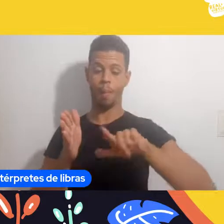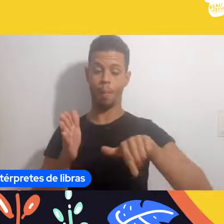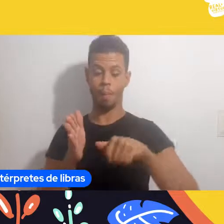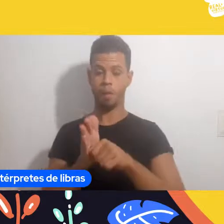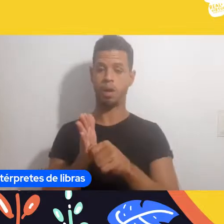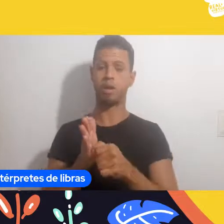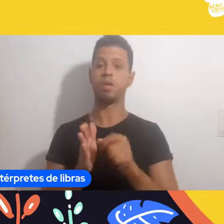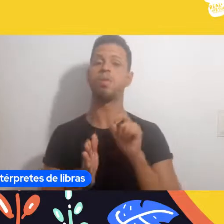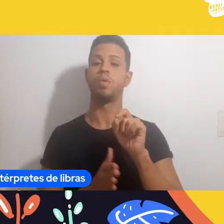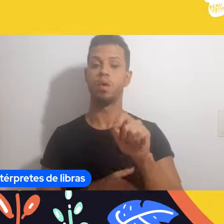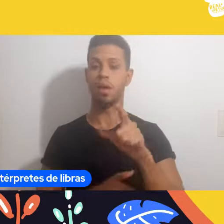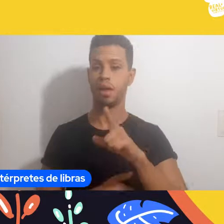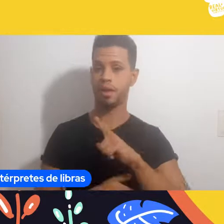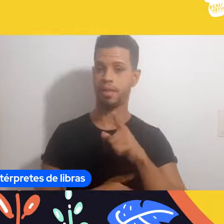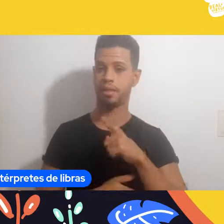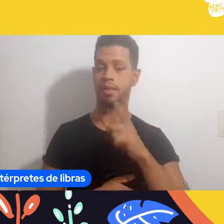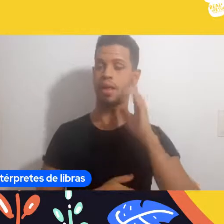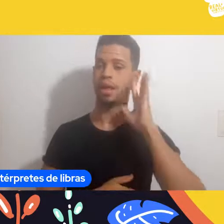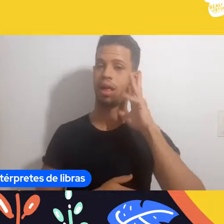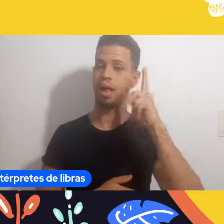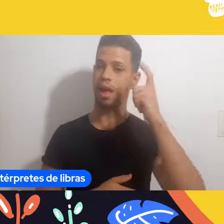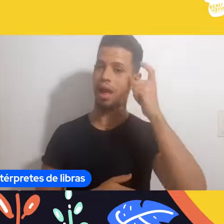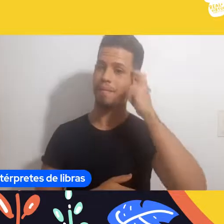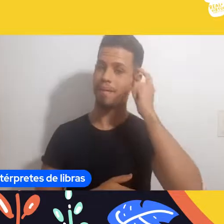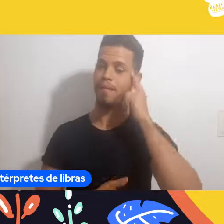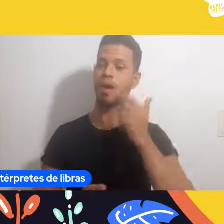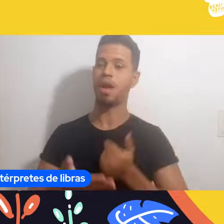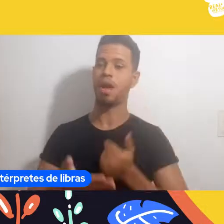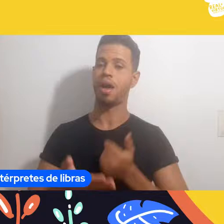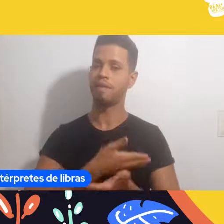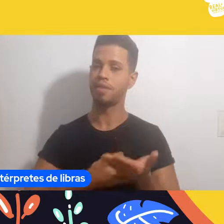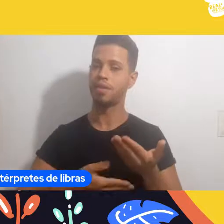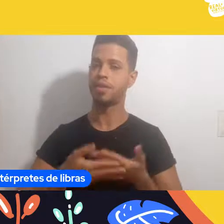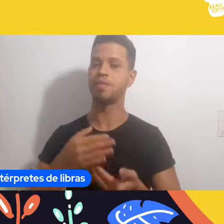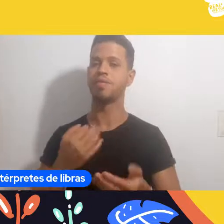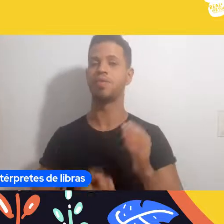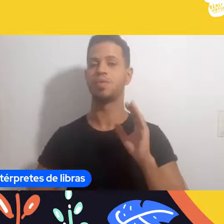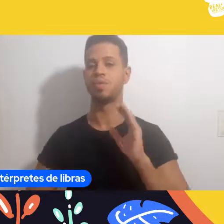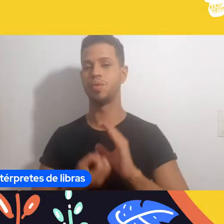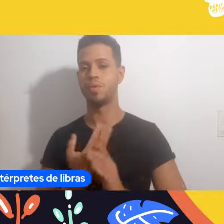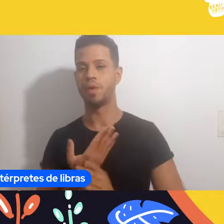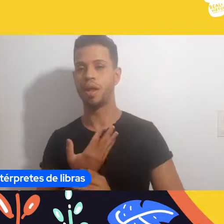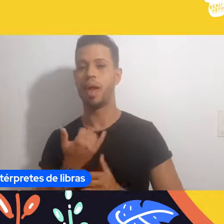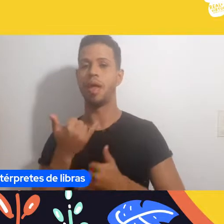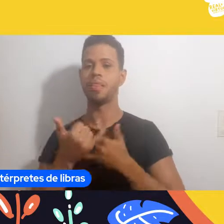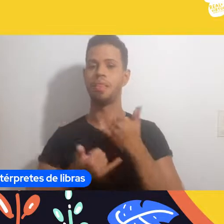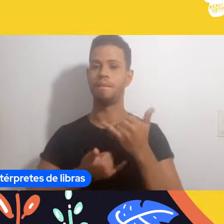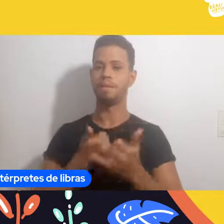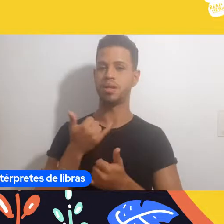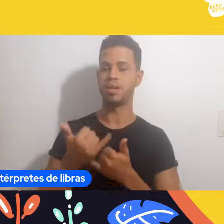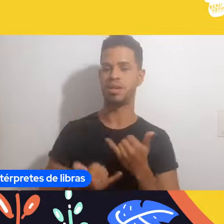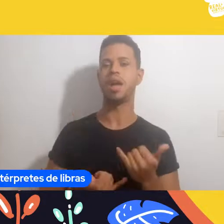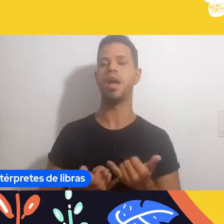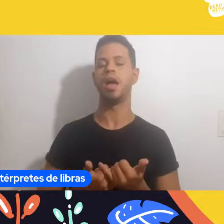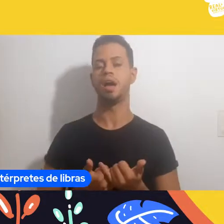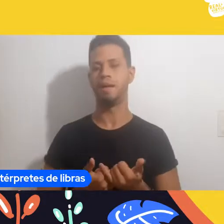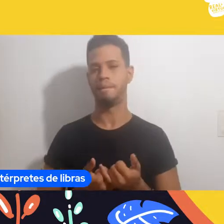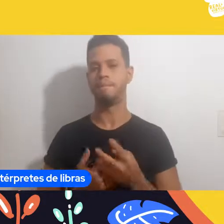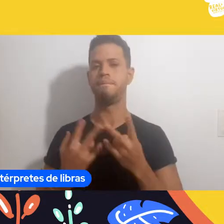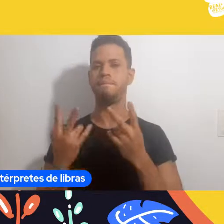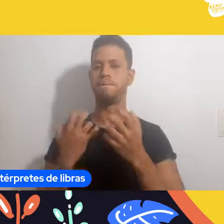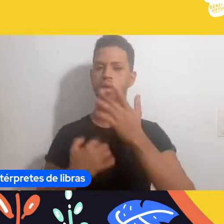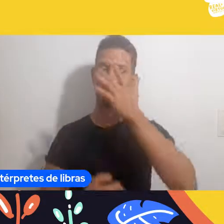e que trazem a memória afetiva do criar, do brincar, do se perceber como sujeito no